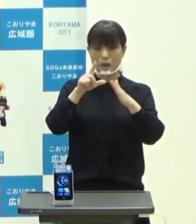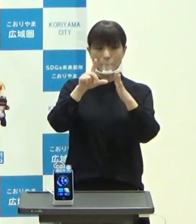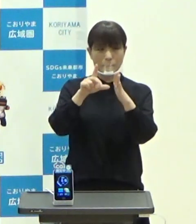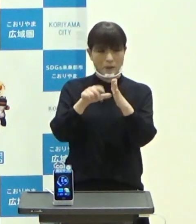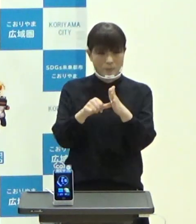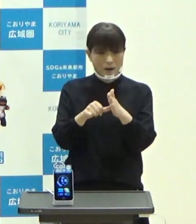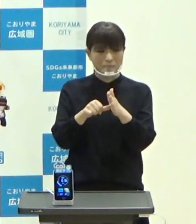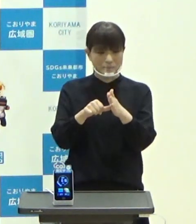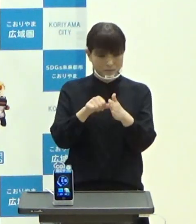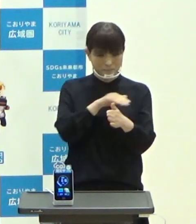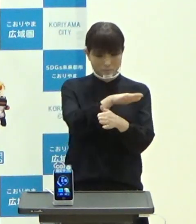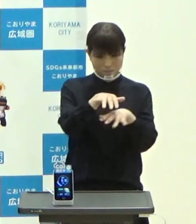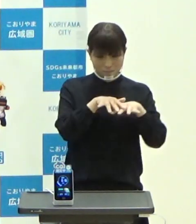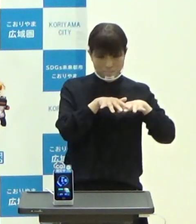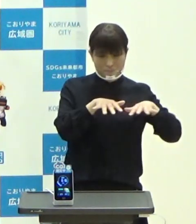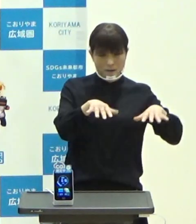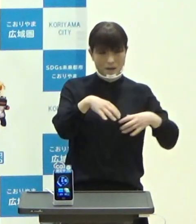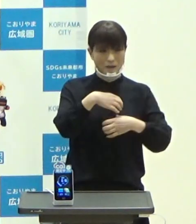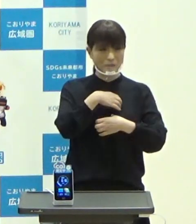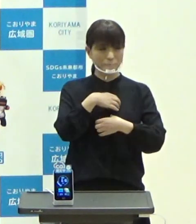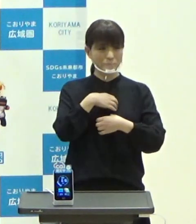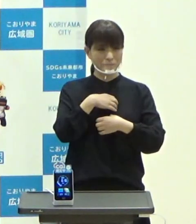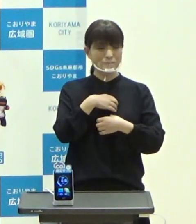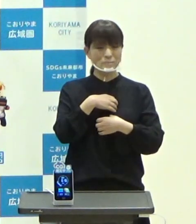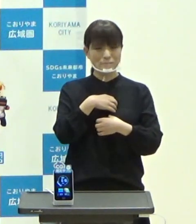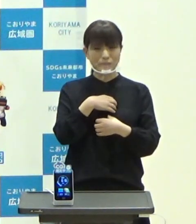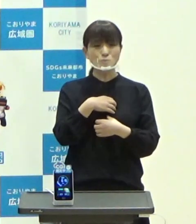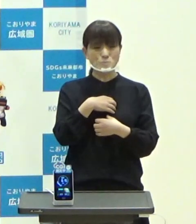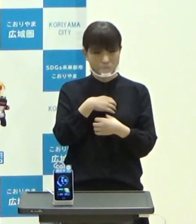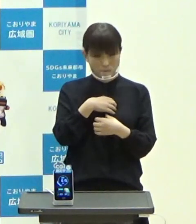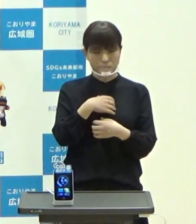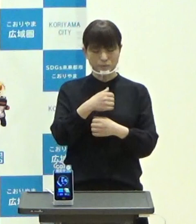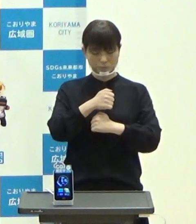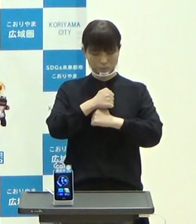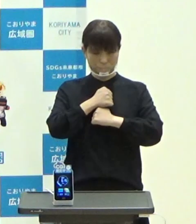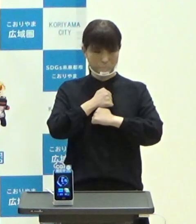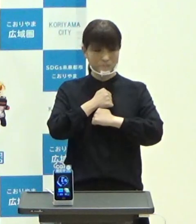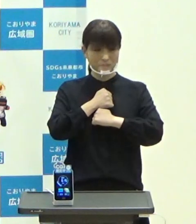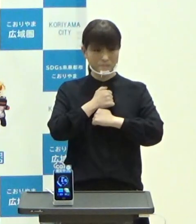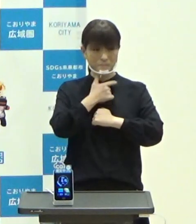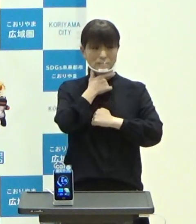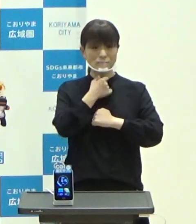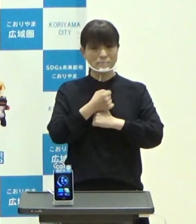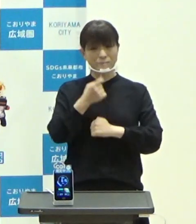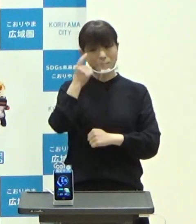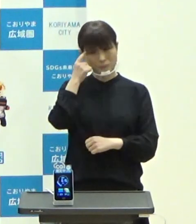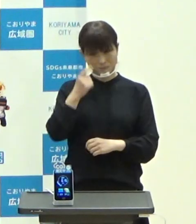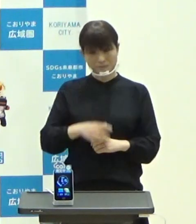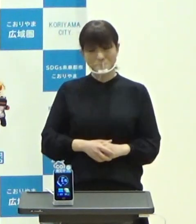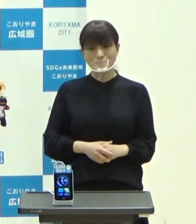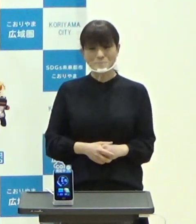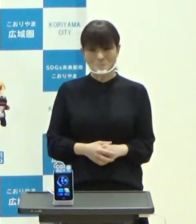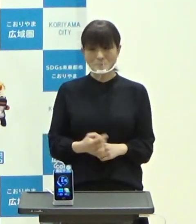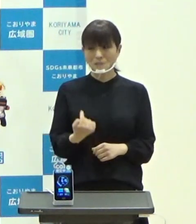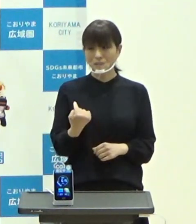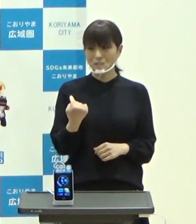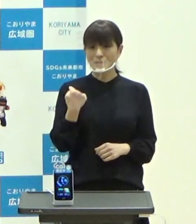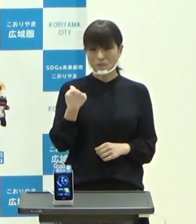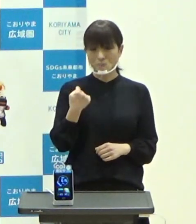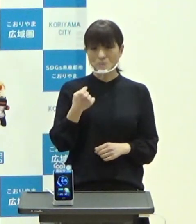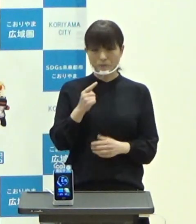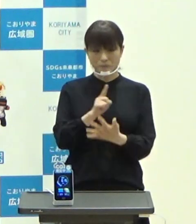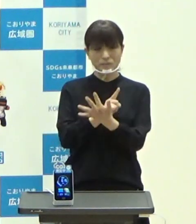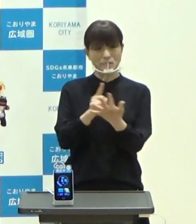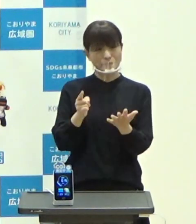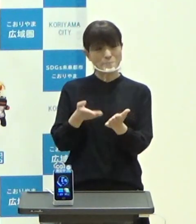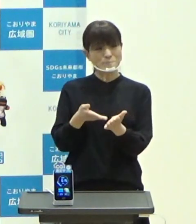常に重篤な結果をもたらすかねないんだということを十分ご認識いただきたいなと、これは昨日の記者会見で